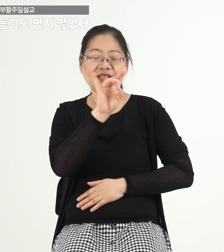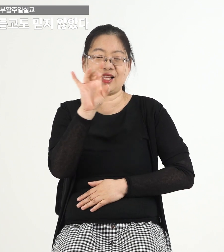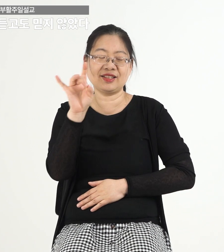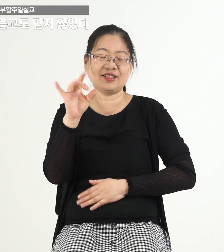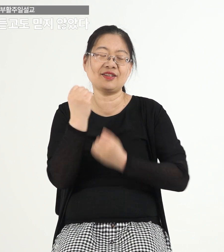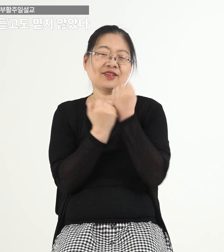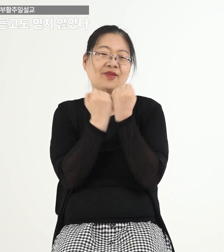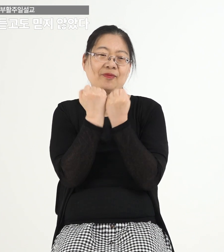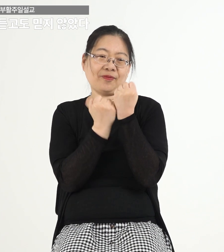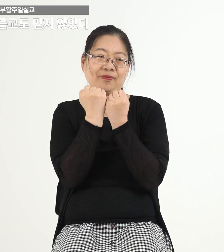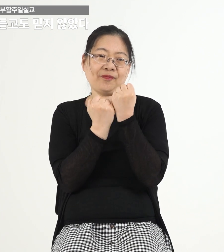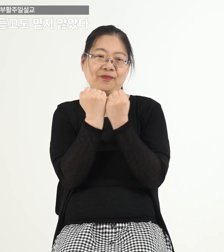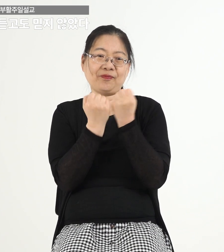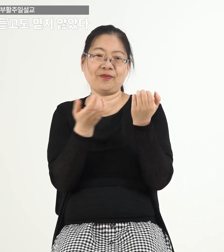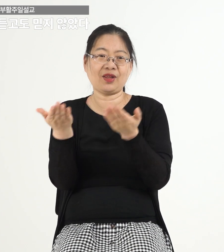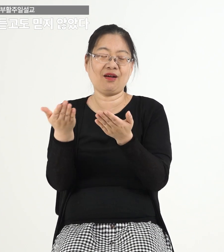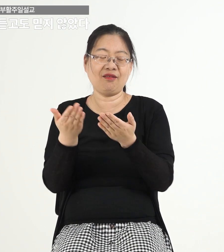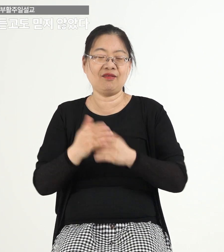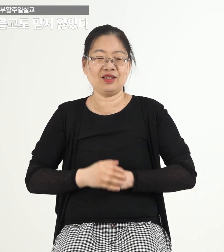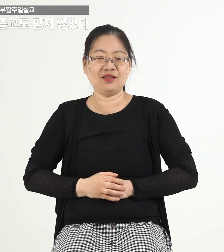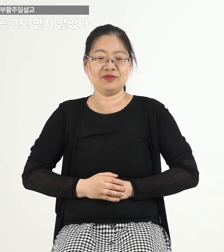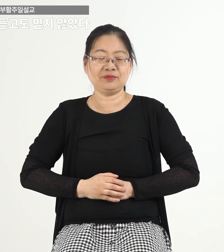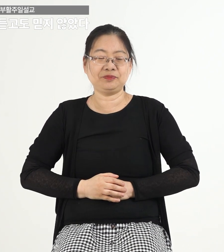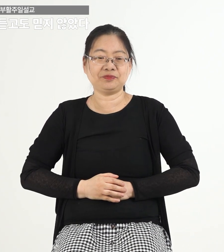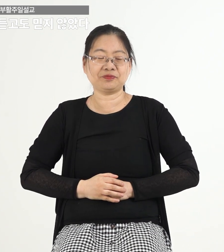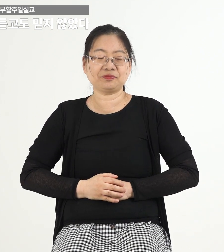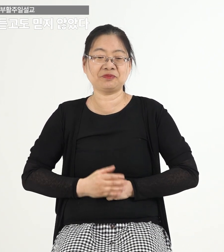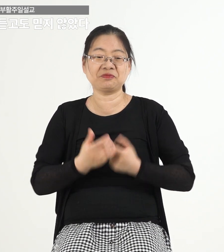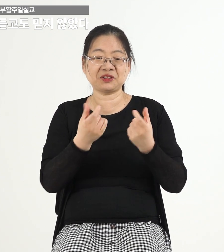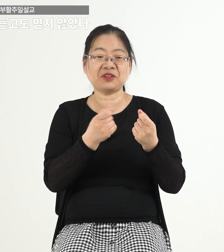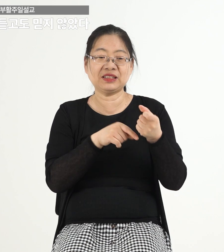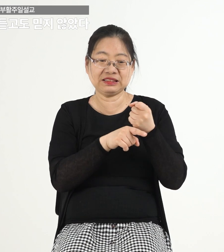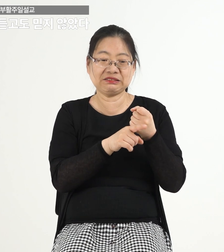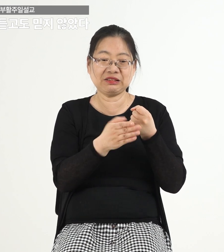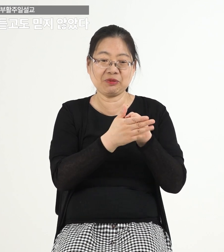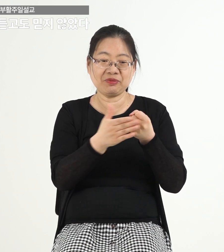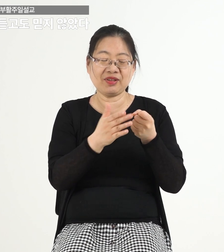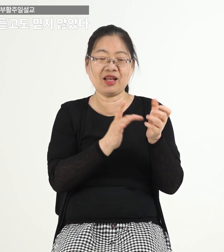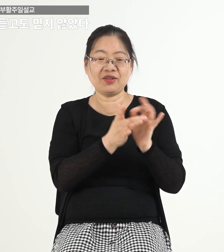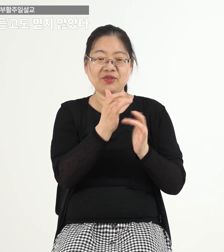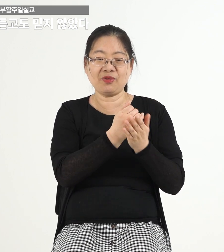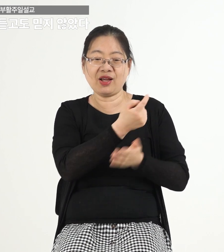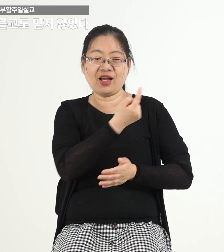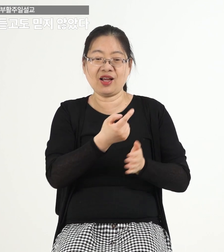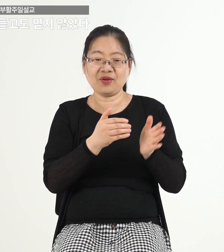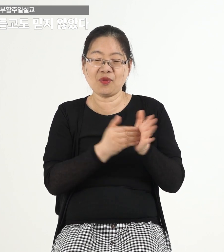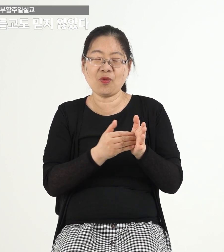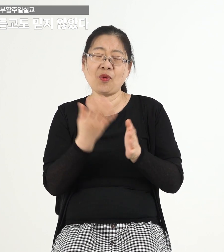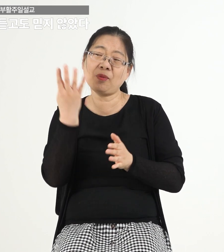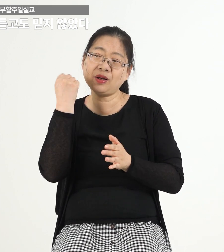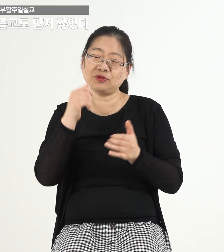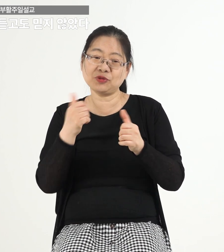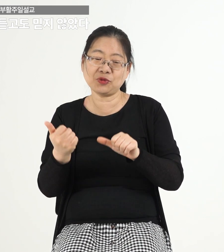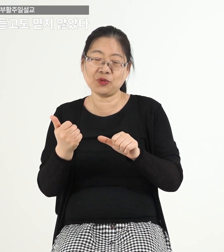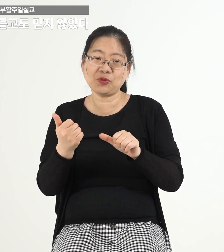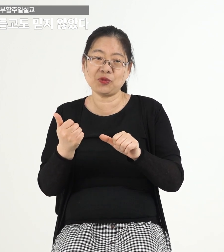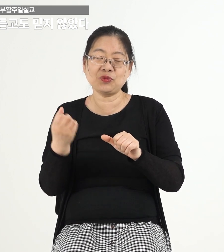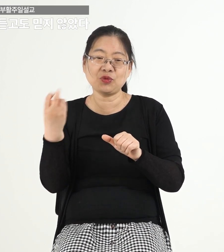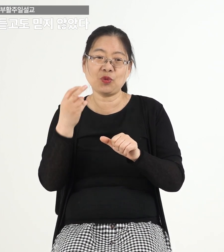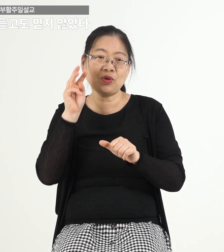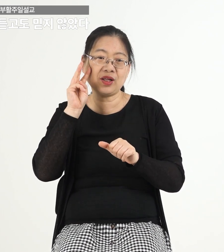풀어주셨어요. 이건 그런 뜻이고, 그래서 내가 이렇게 왔고 얼마 전에 죽었다가 내가 사흘